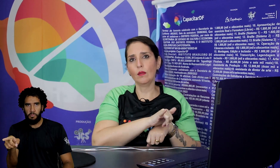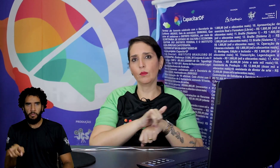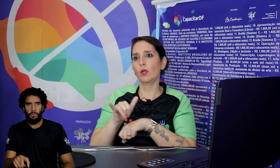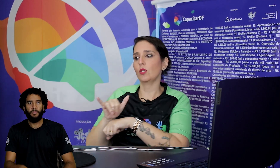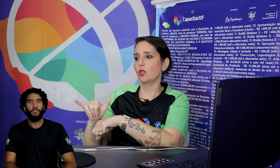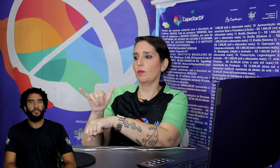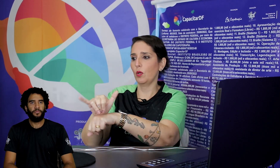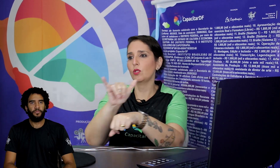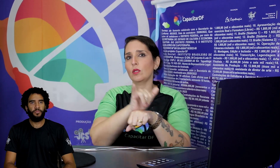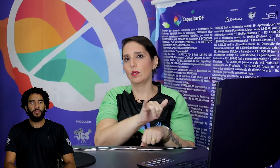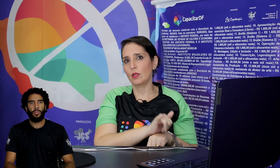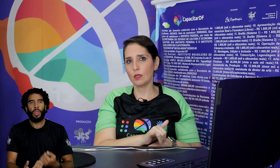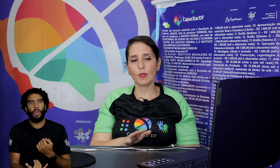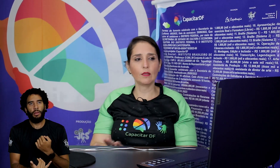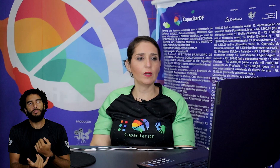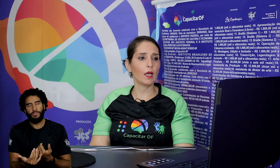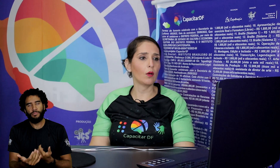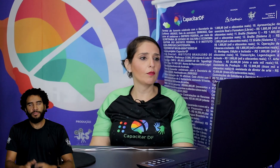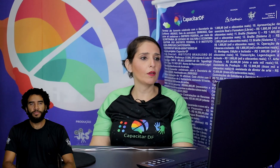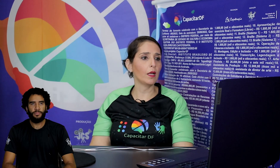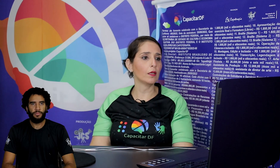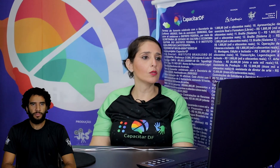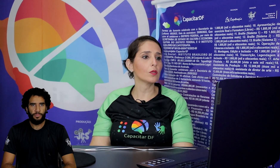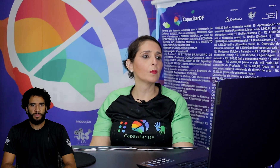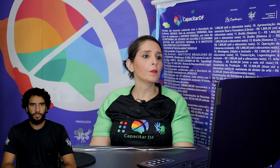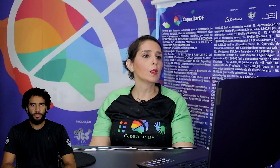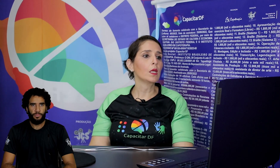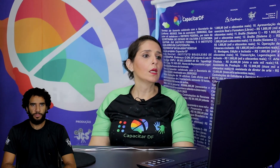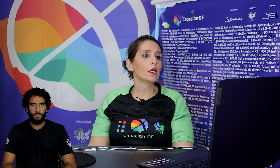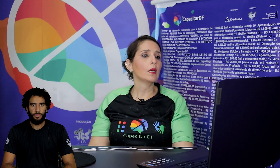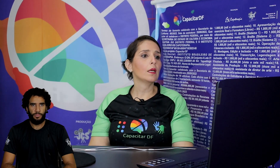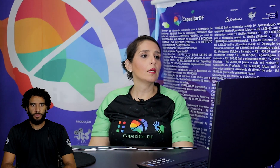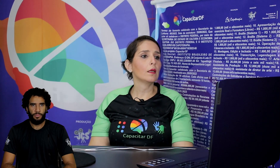né? Porque a gente pode especificar o referente.